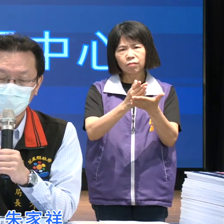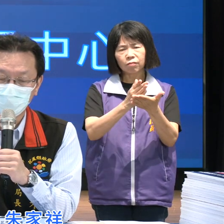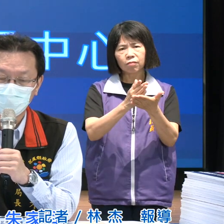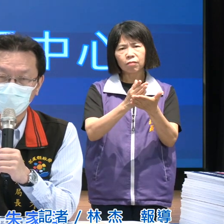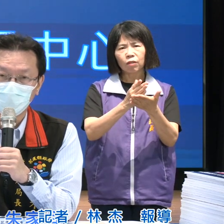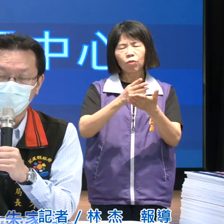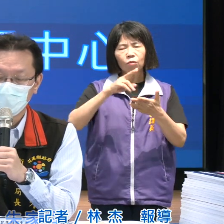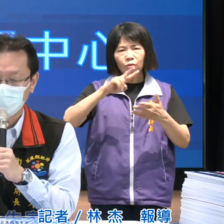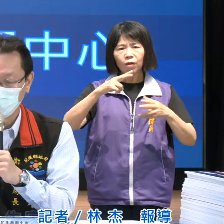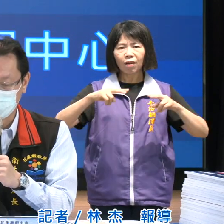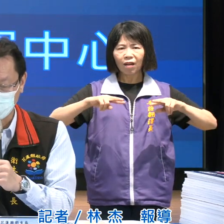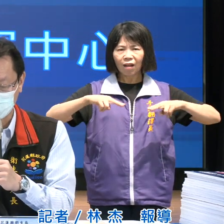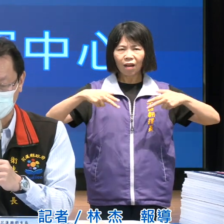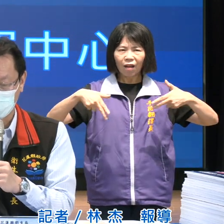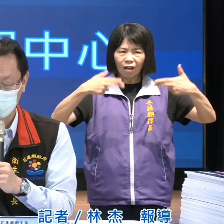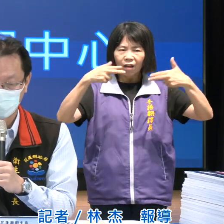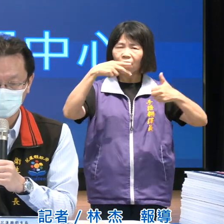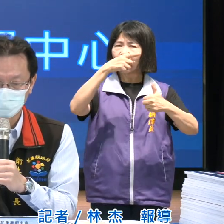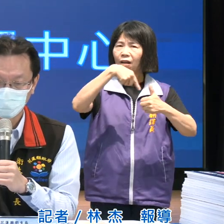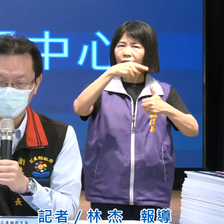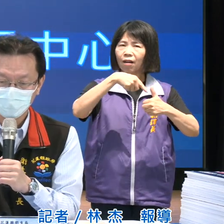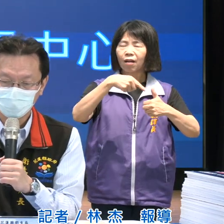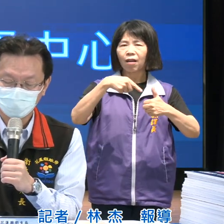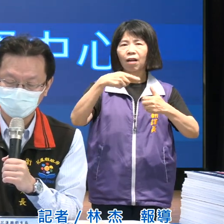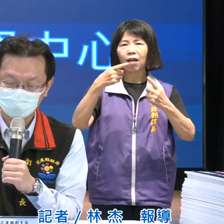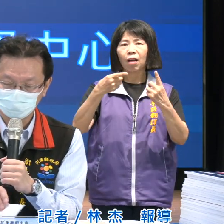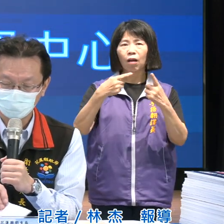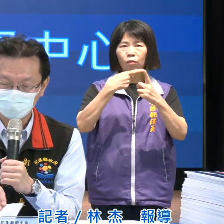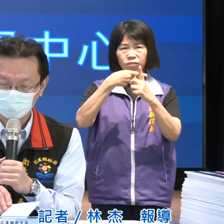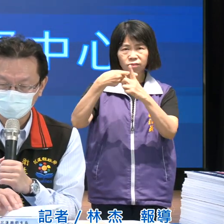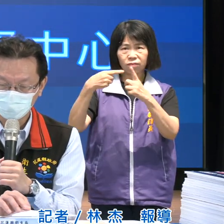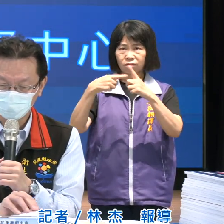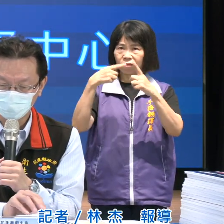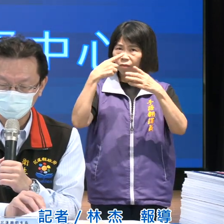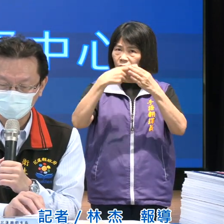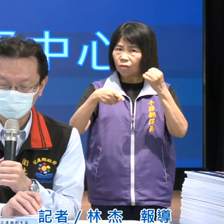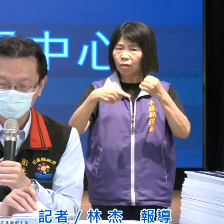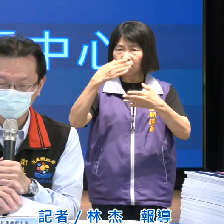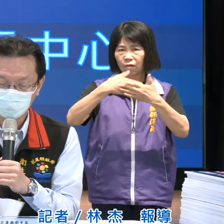改成视讯之后呢而减少。 记者林杰，花莲市采访报道。